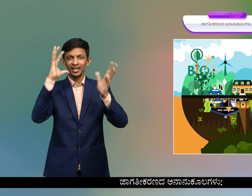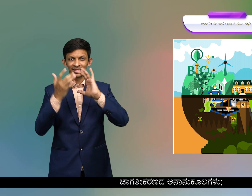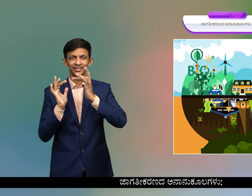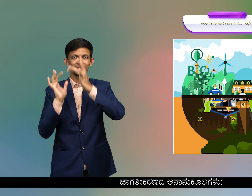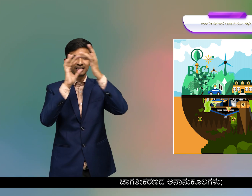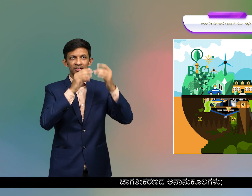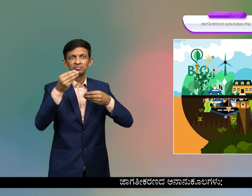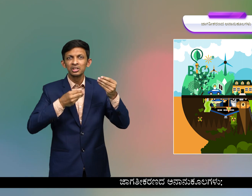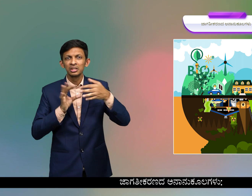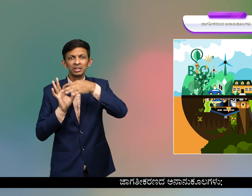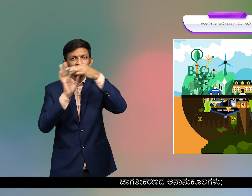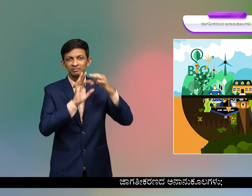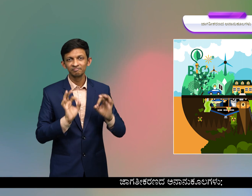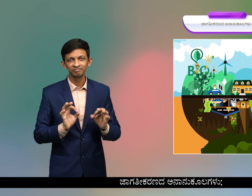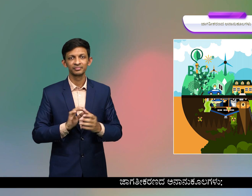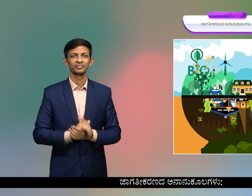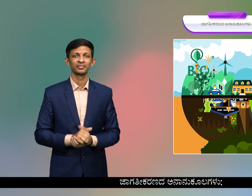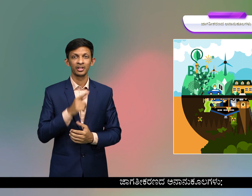ಜಾಗತೀಕರಣದ ಅನಾನುಕೂಲಗಳು.